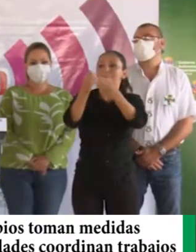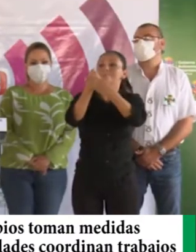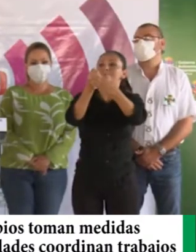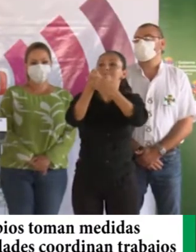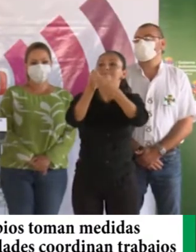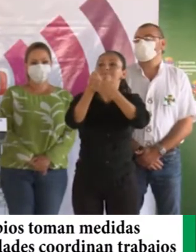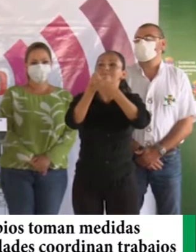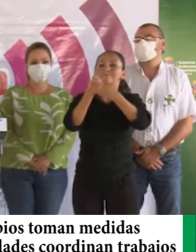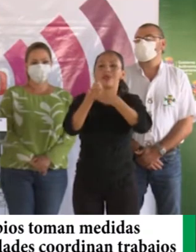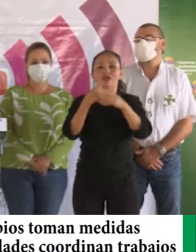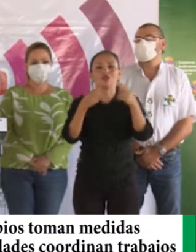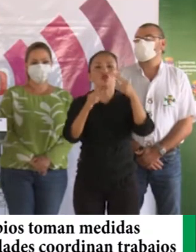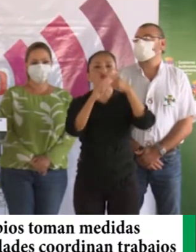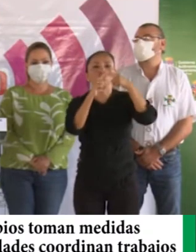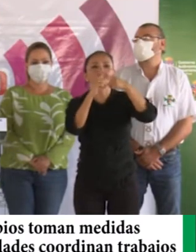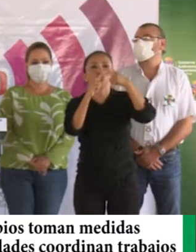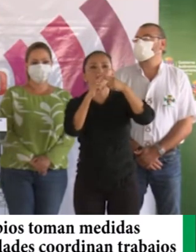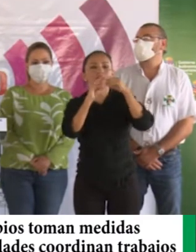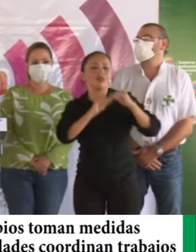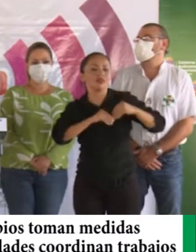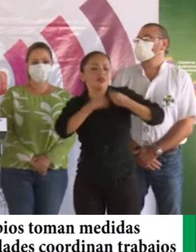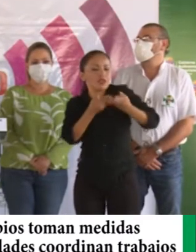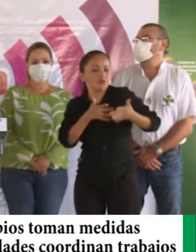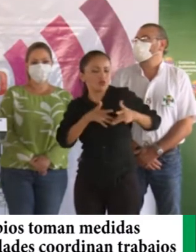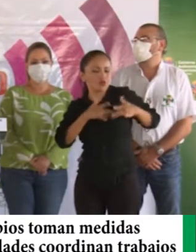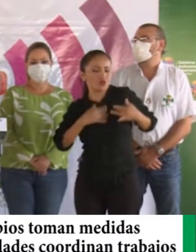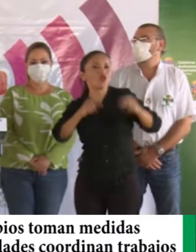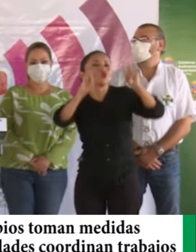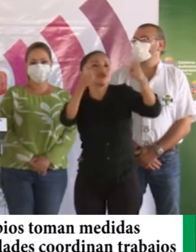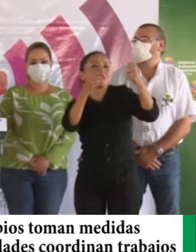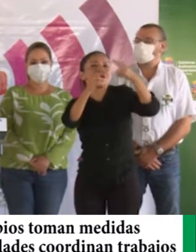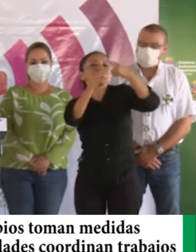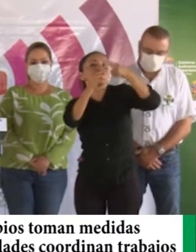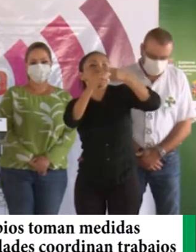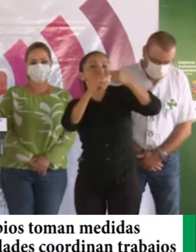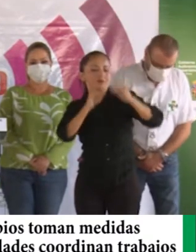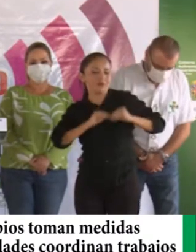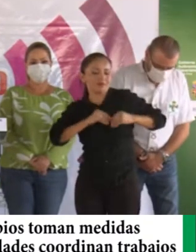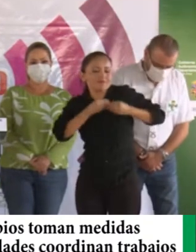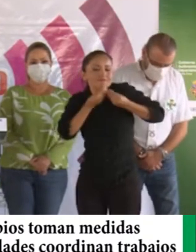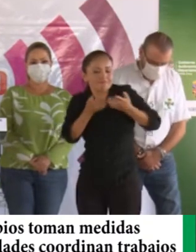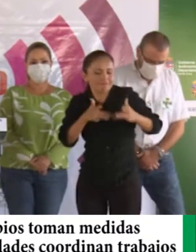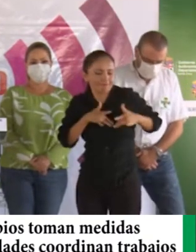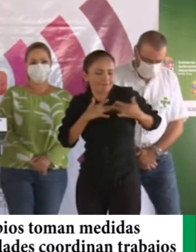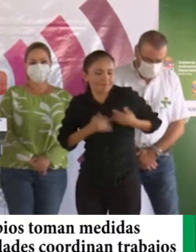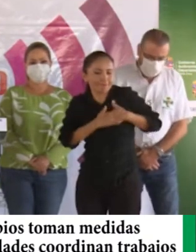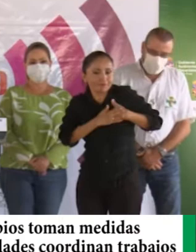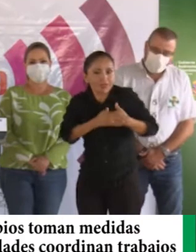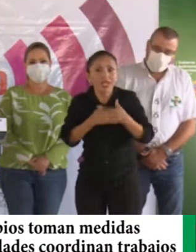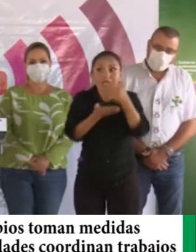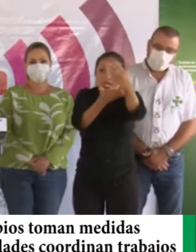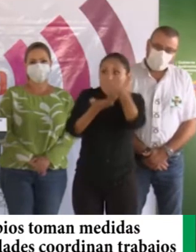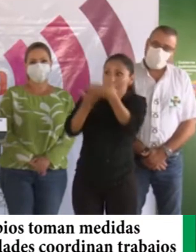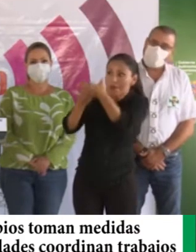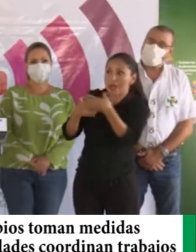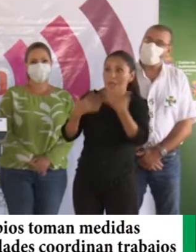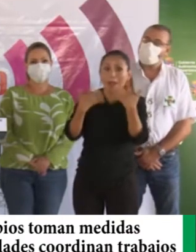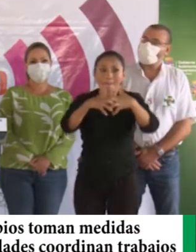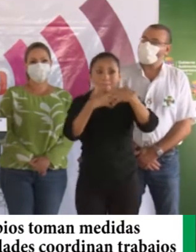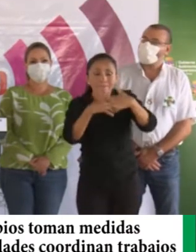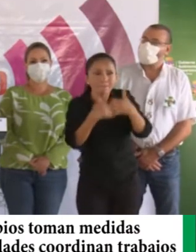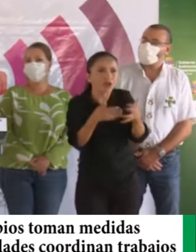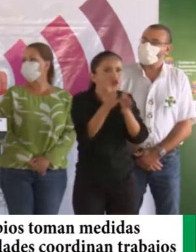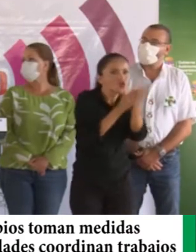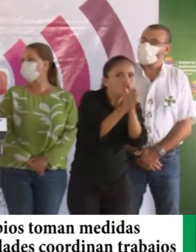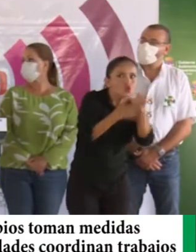de hoy una campaña que se llama Demos de Corazón. Invitamos no solamente a las empresas interesadas en